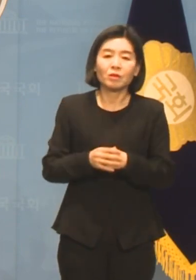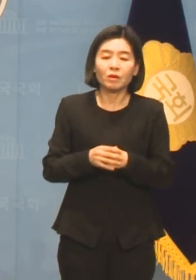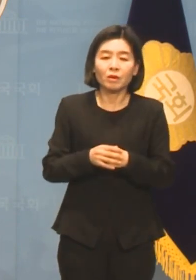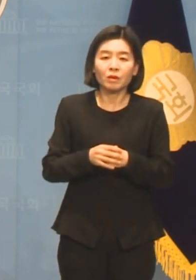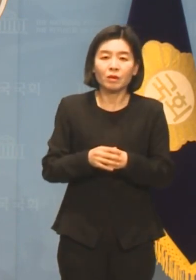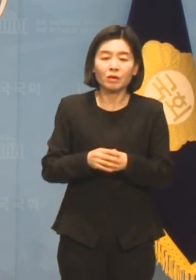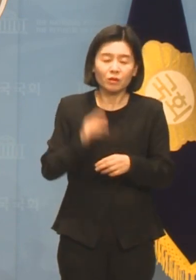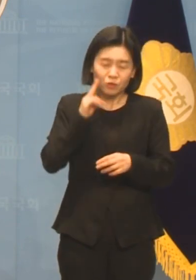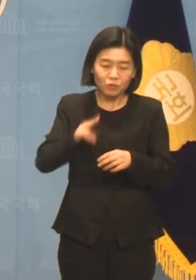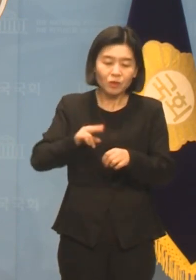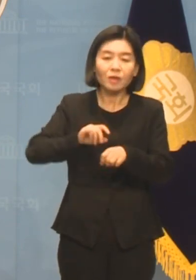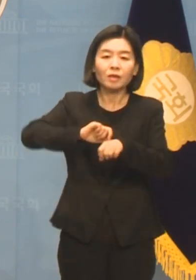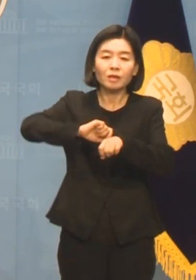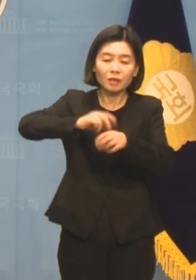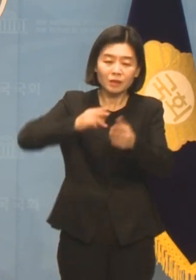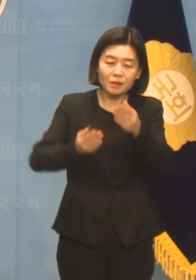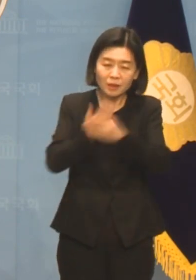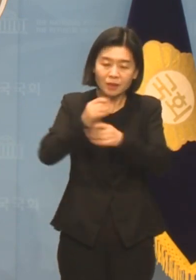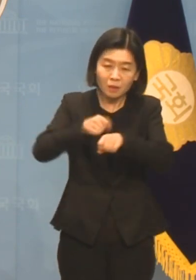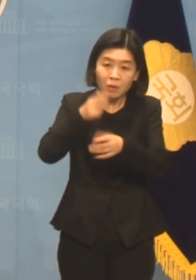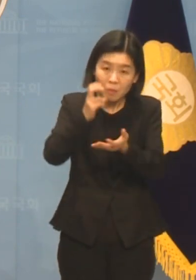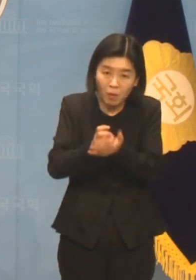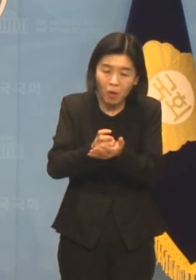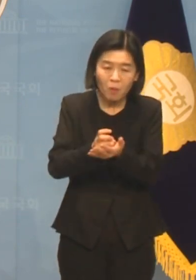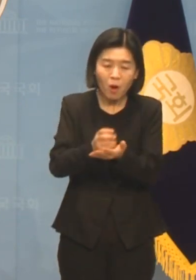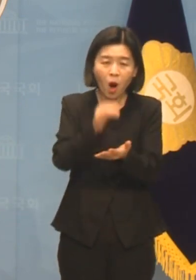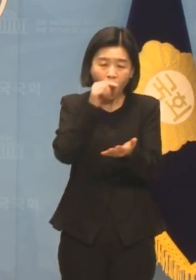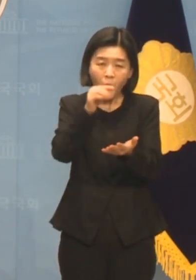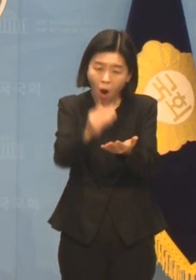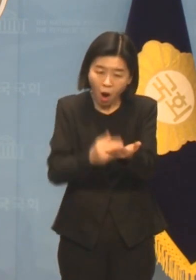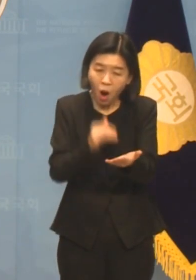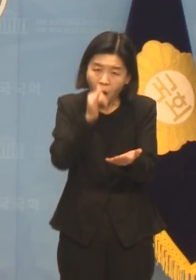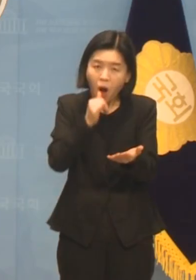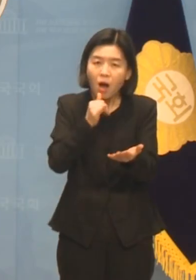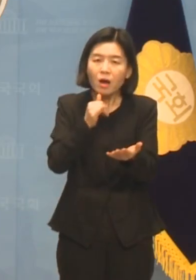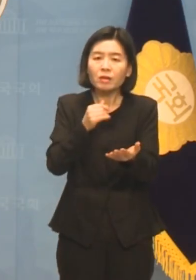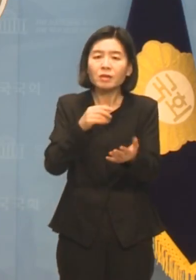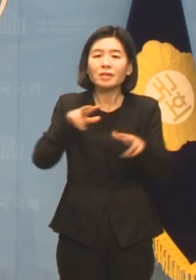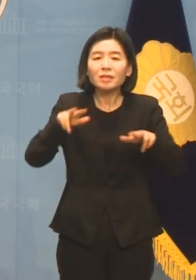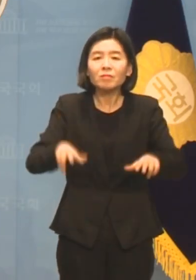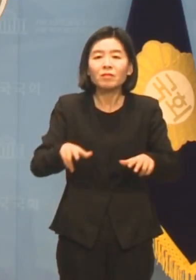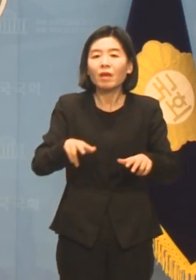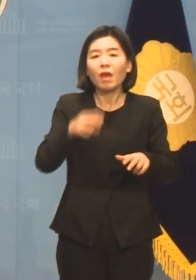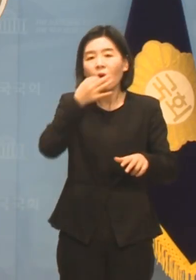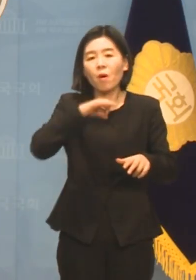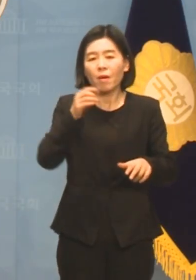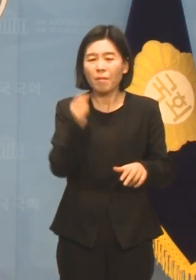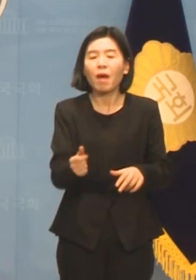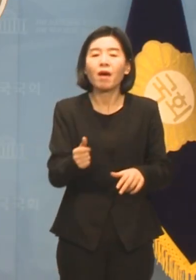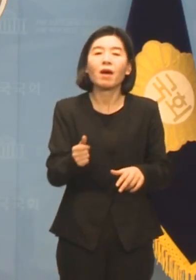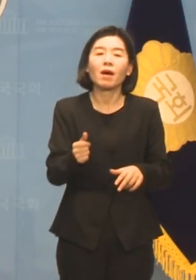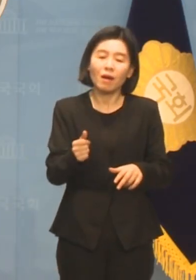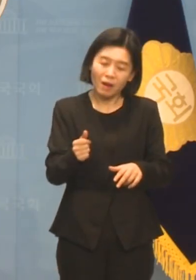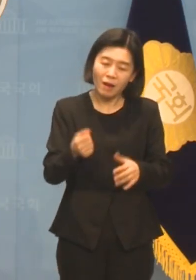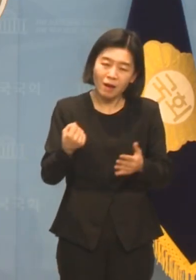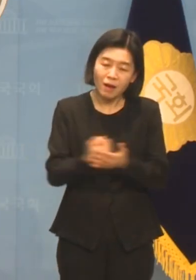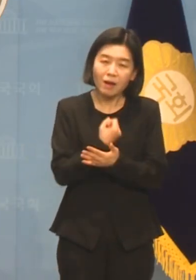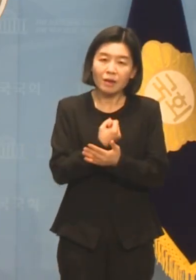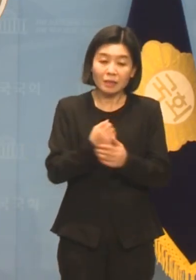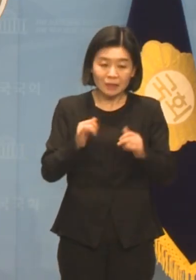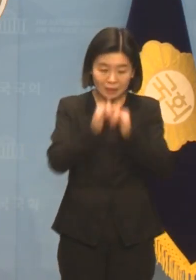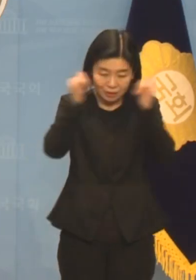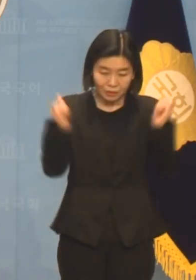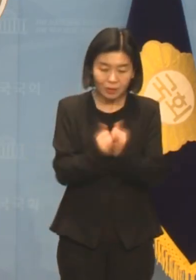중대재해처벌법이 존재함에도 그 효과가 얼마나 미미한지 또 이렇게 드러납니다. 또한 우리 사회가 노동자의